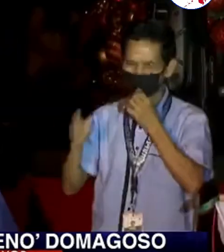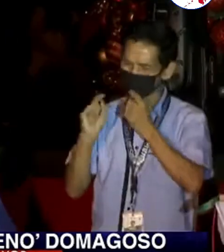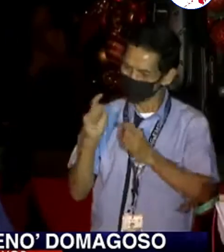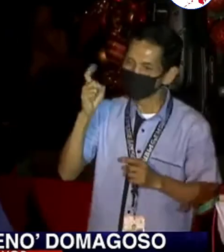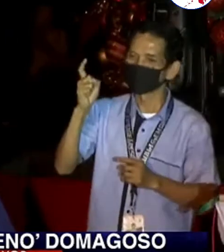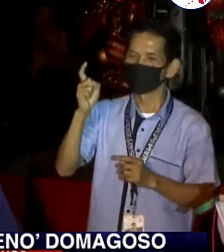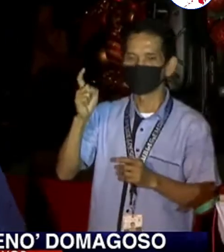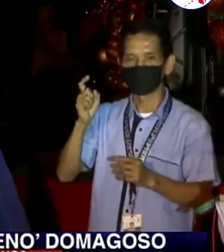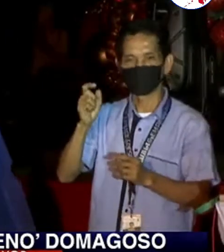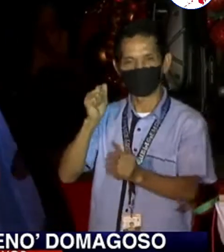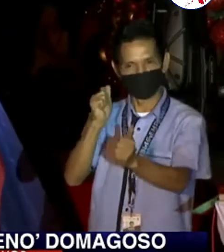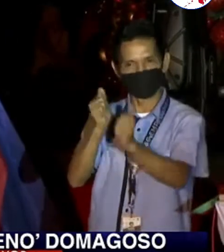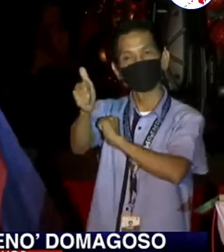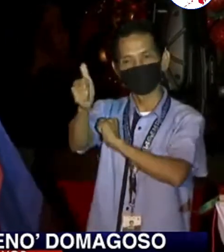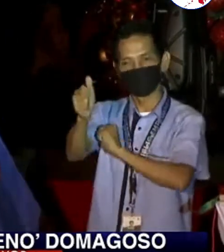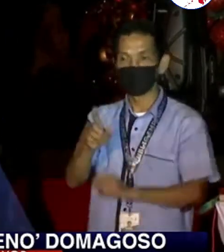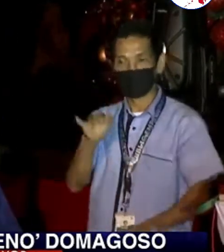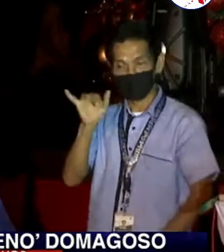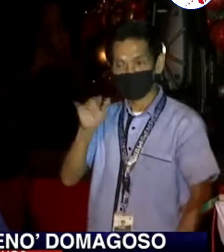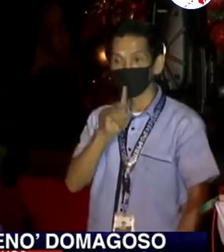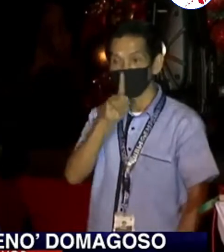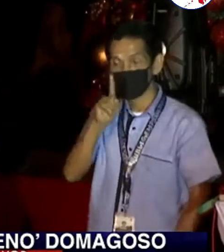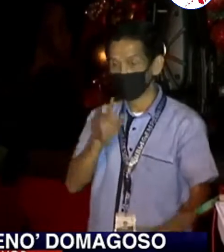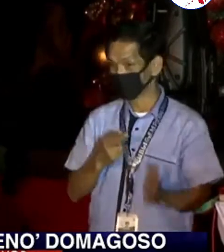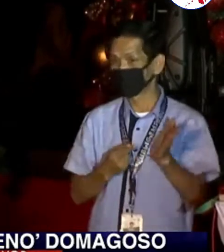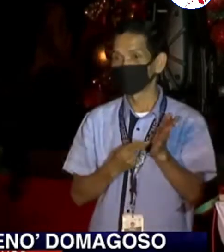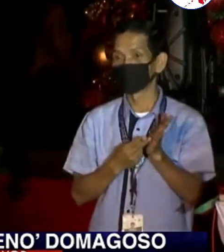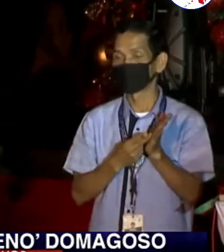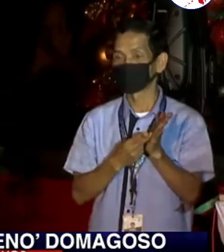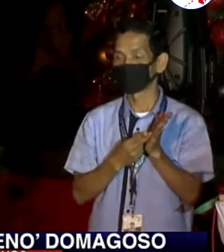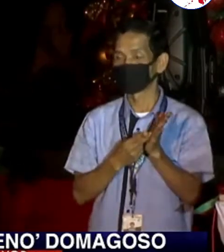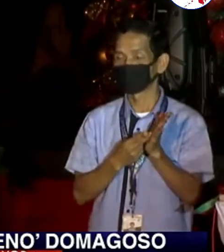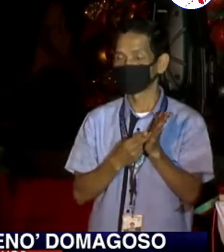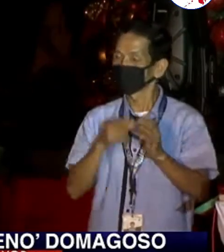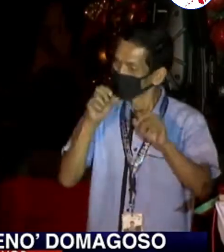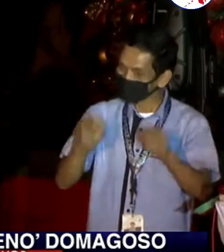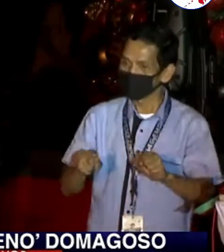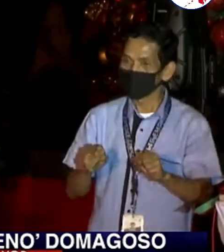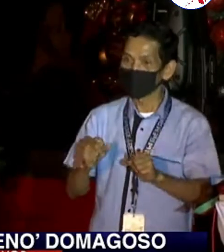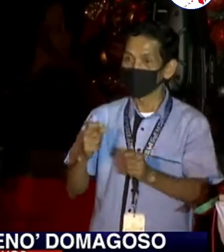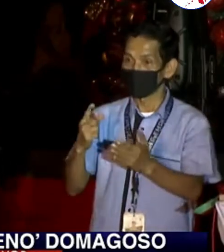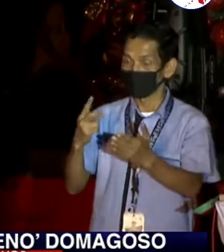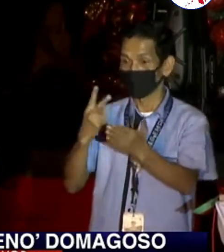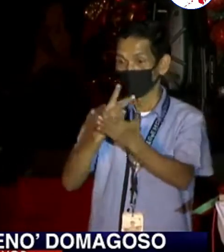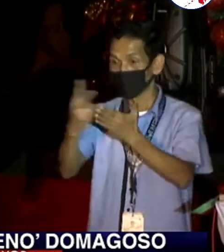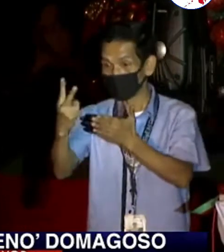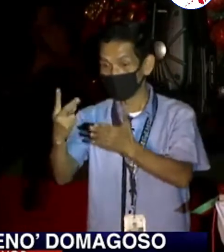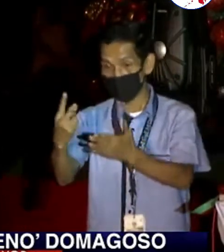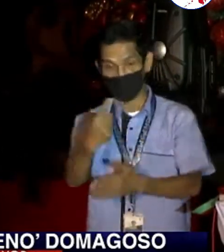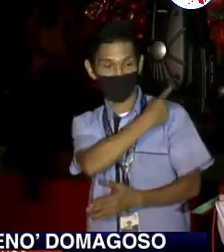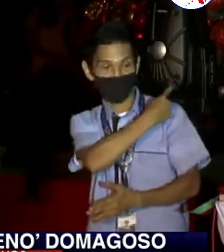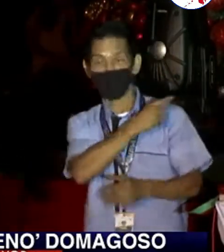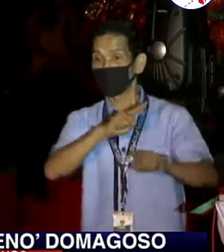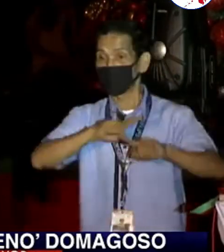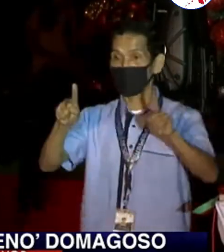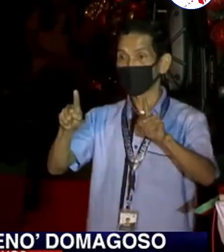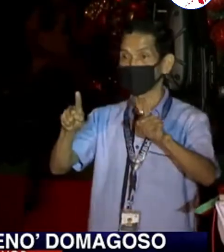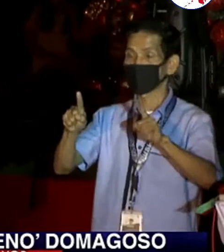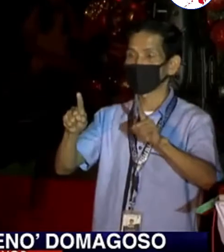Napakabilis po nila. Sa totoo lamang po, dapat yan 2 weeks ago pa.